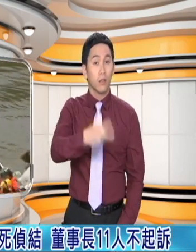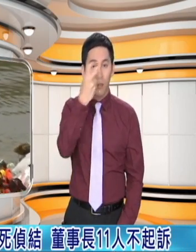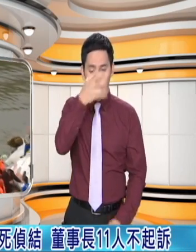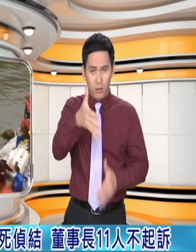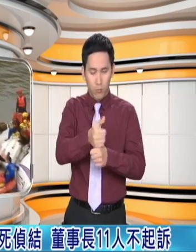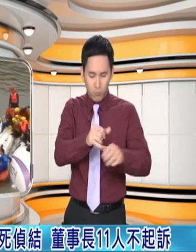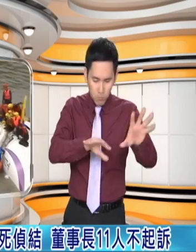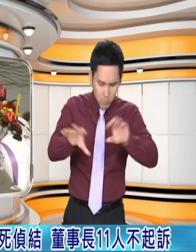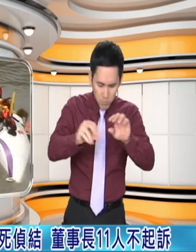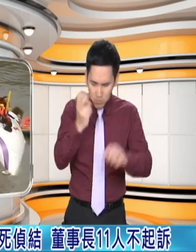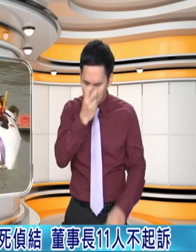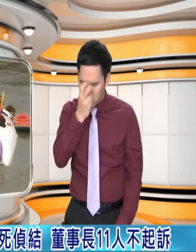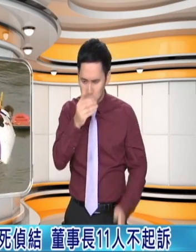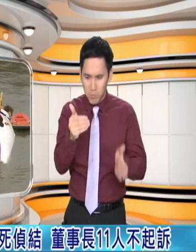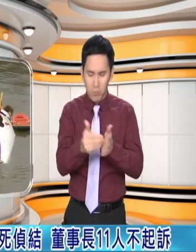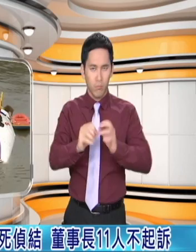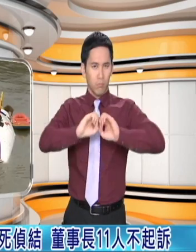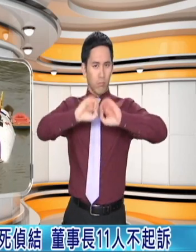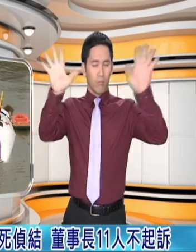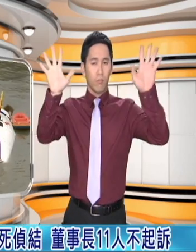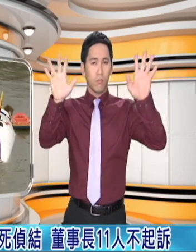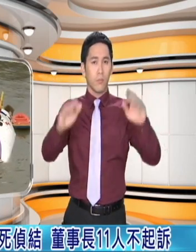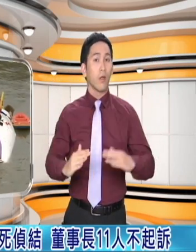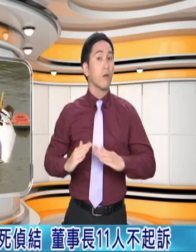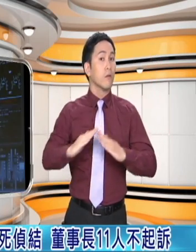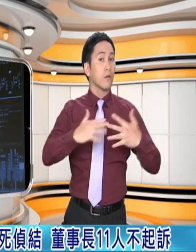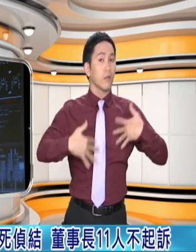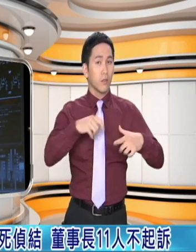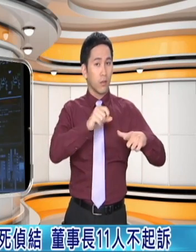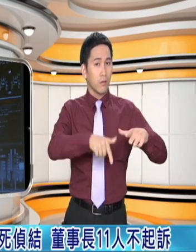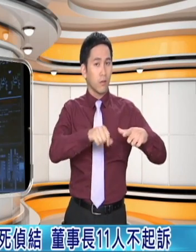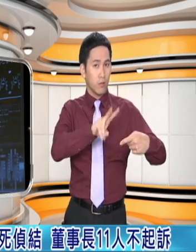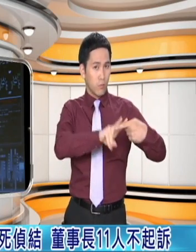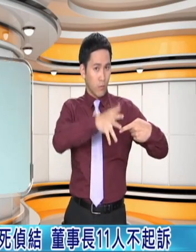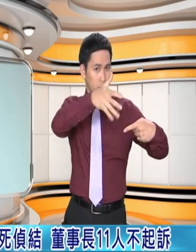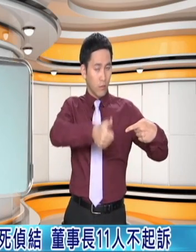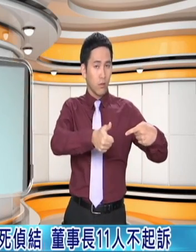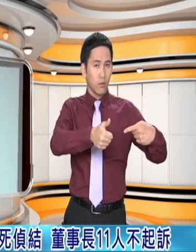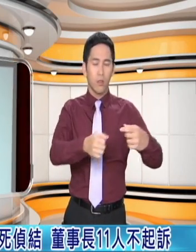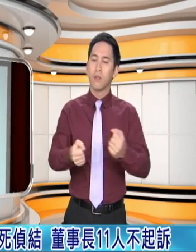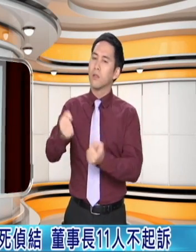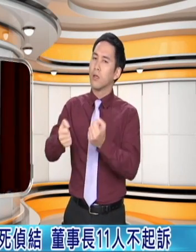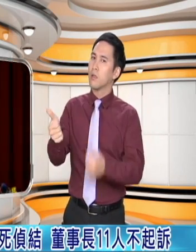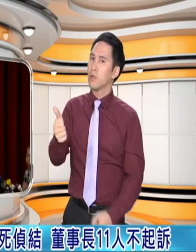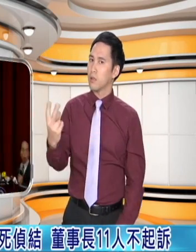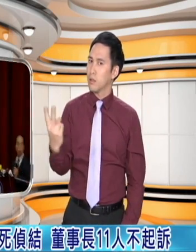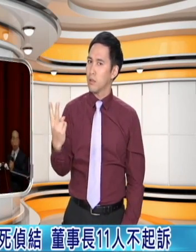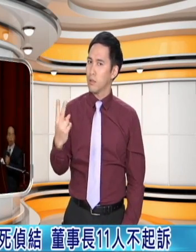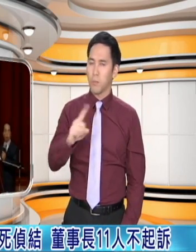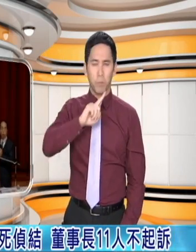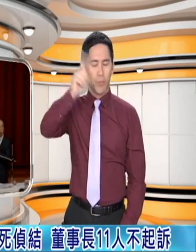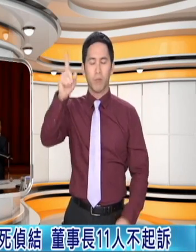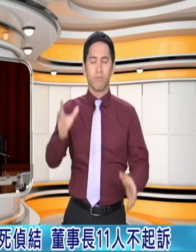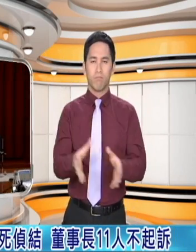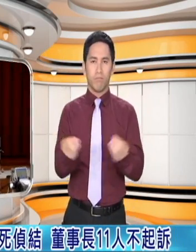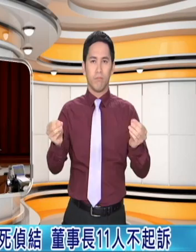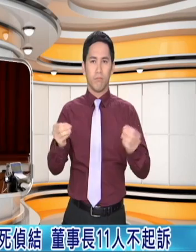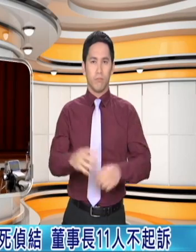署侦查终结，包括复兴董座以及两位机师都获得不起诉处